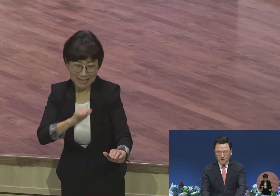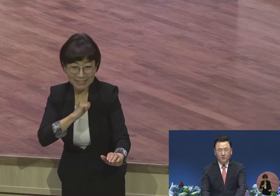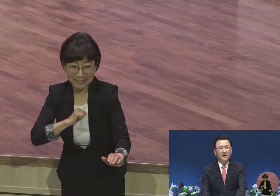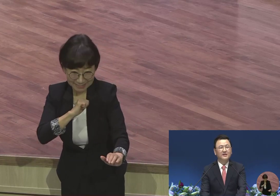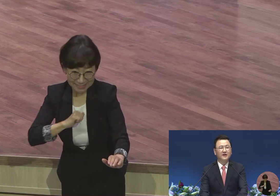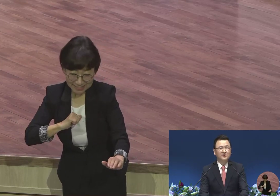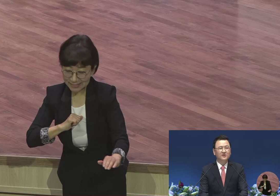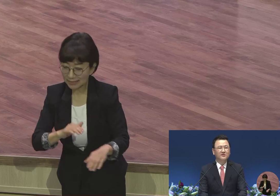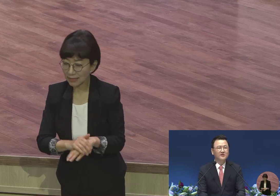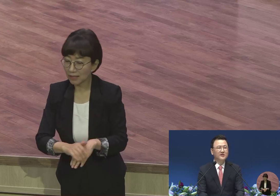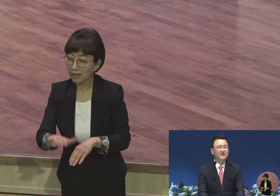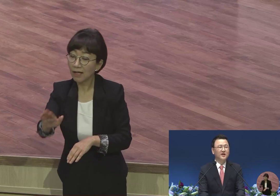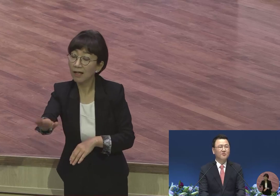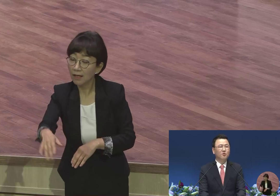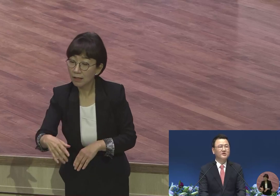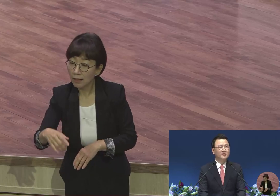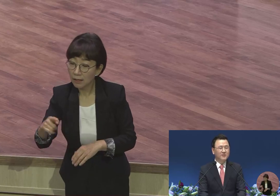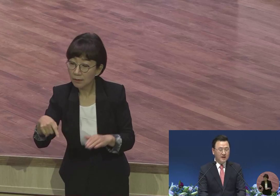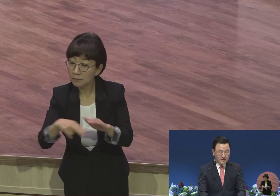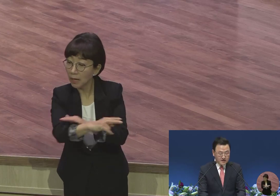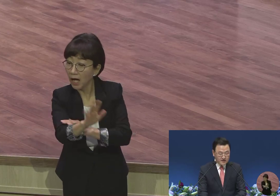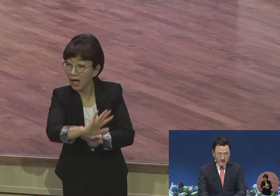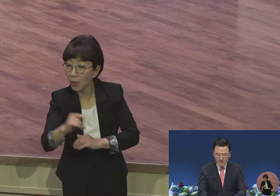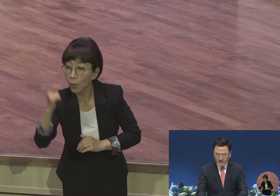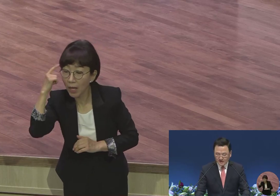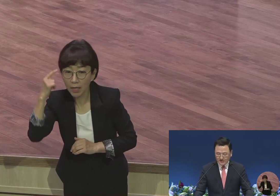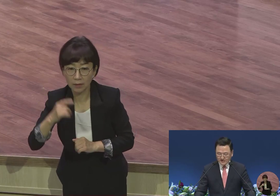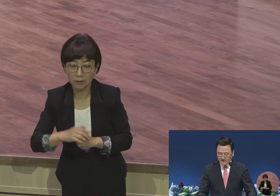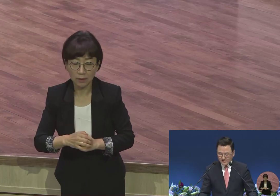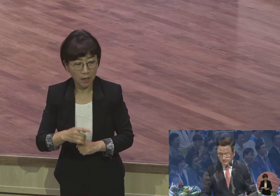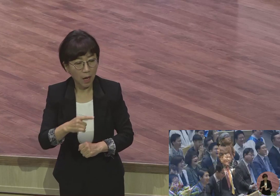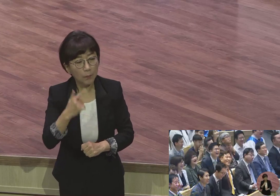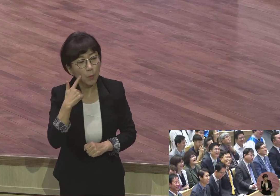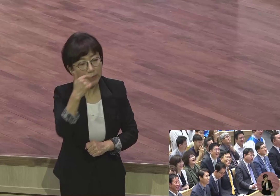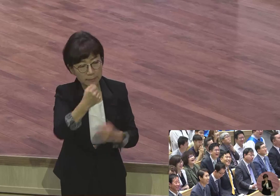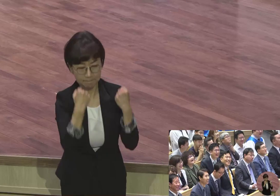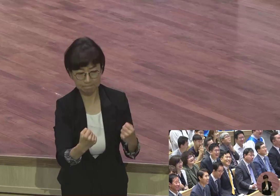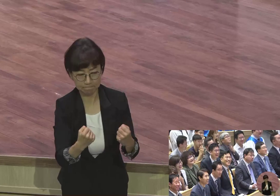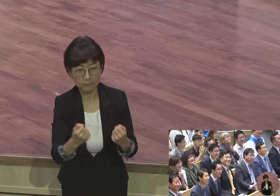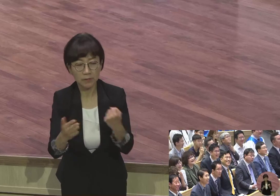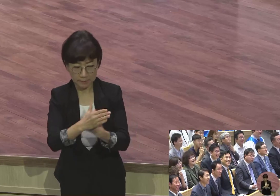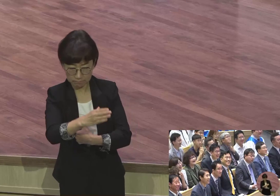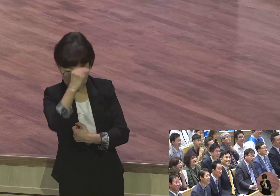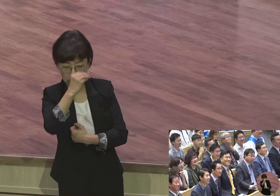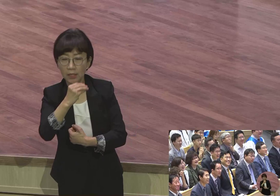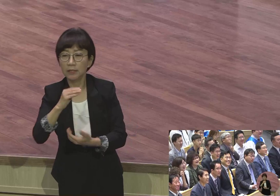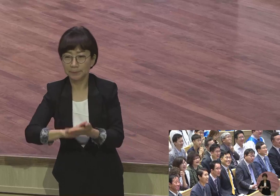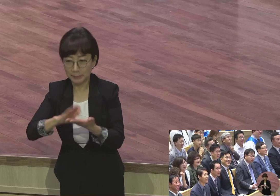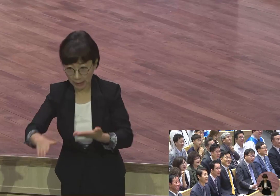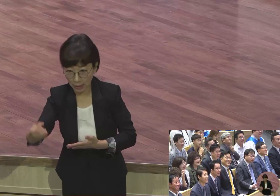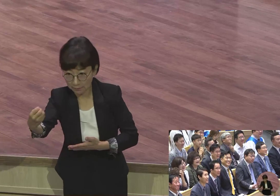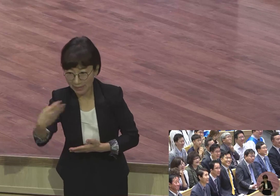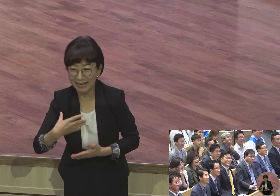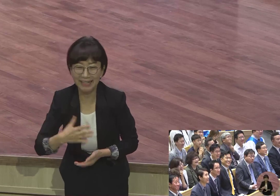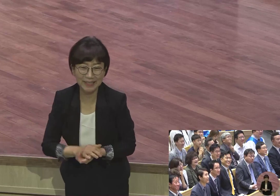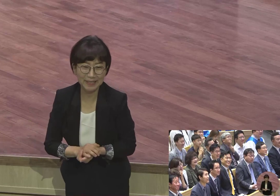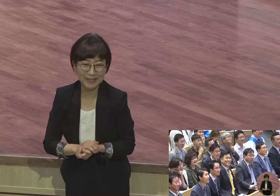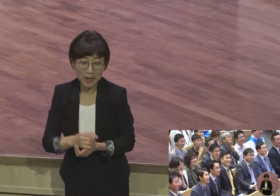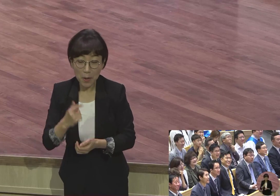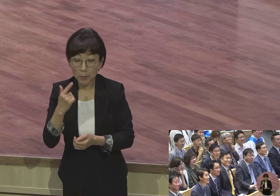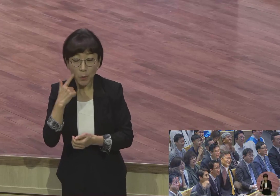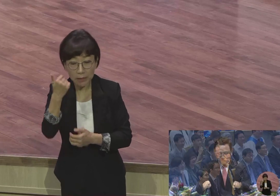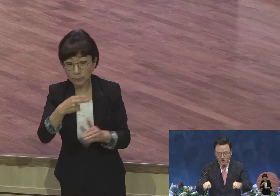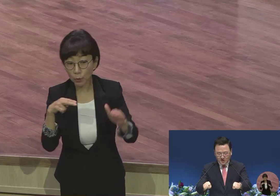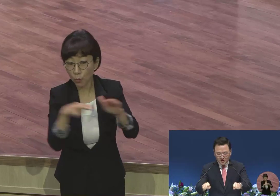왜 안 나가셨어요? 했더니 목사님이 안 나가니까 자도 안 나갔다. 세상에 목사님이 안 나가는데 어떻게 내가